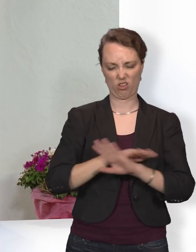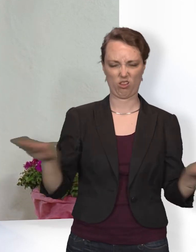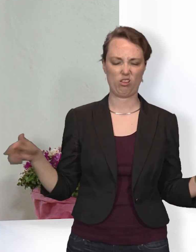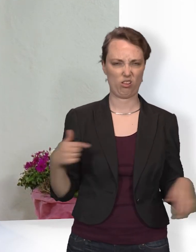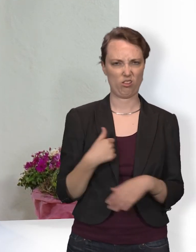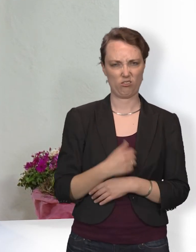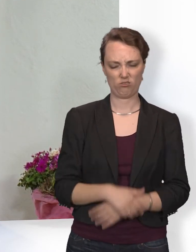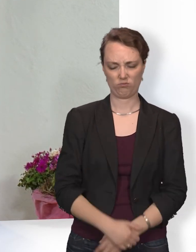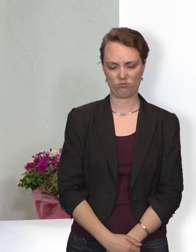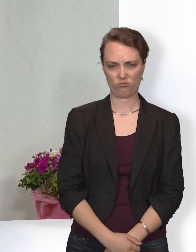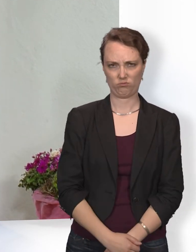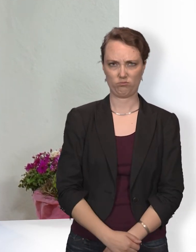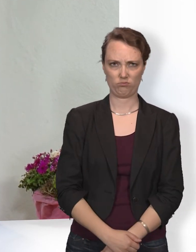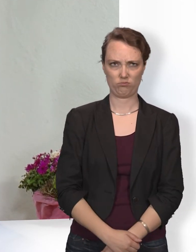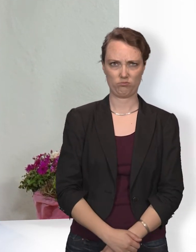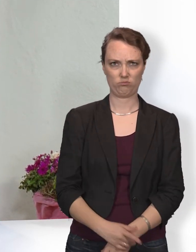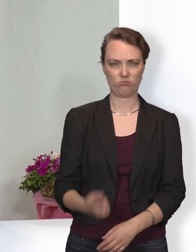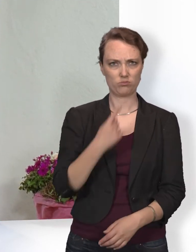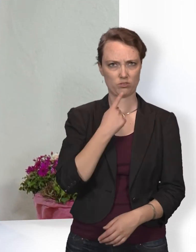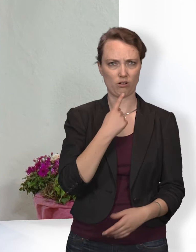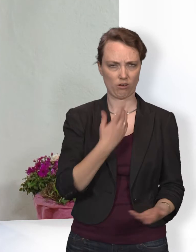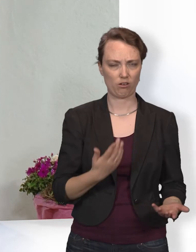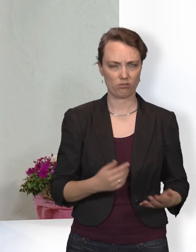Nullen, sagt er noch einmal.